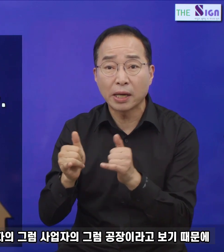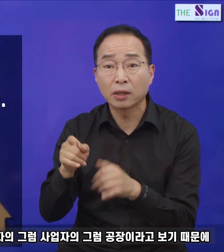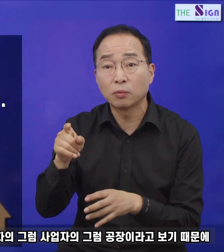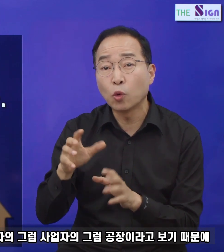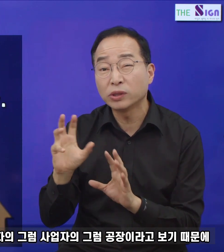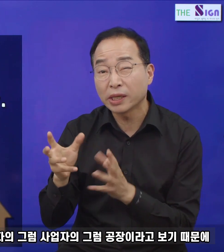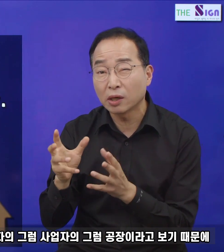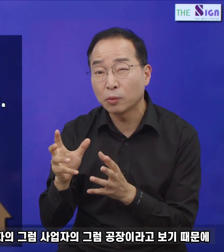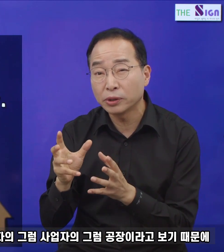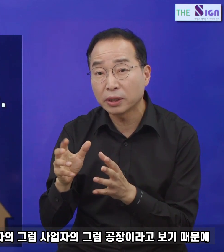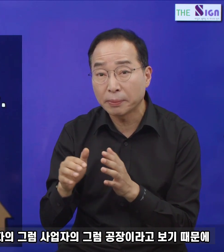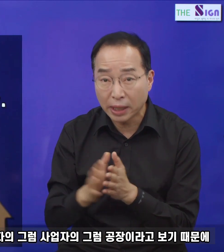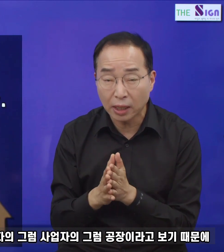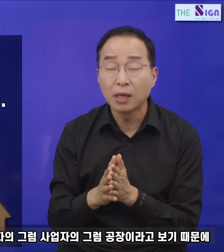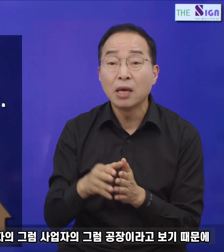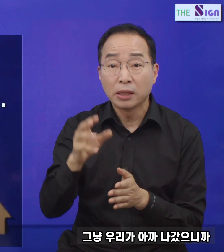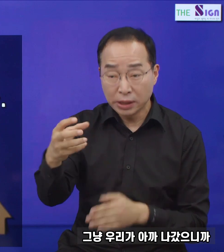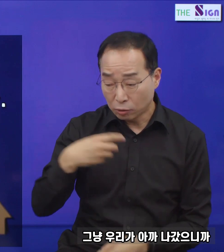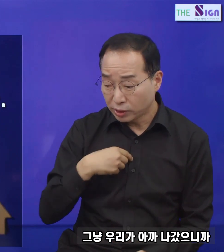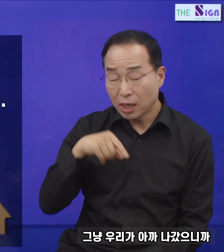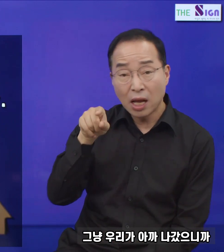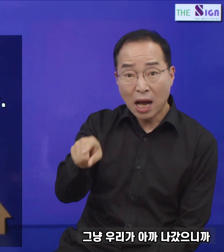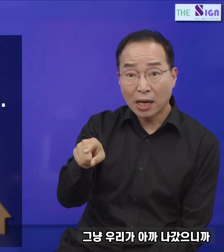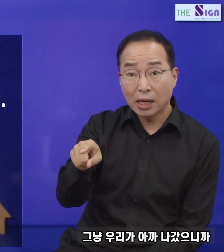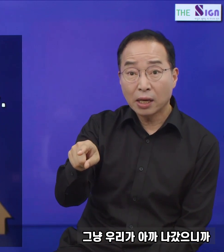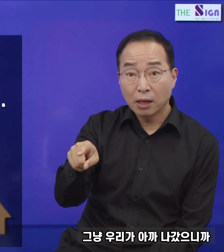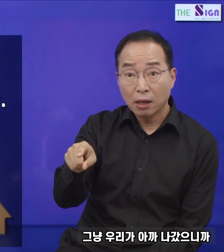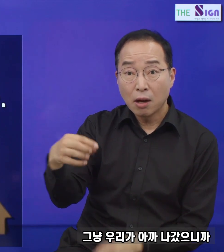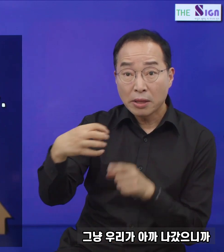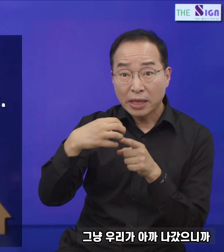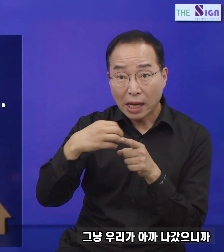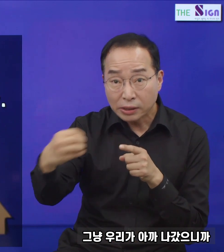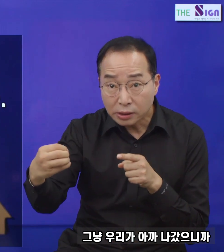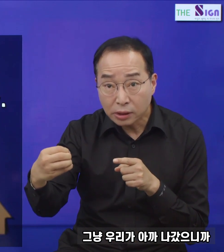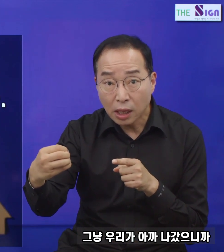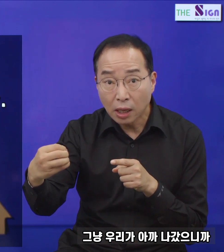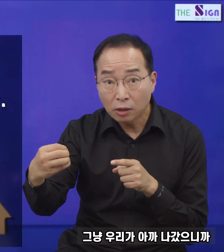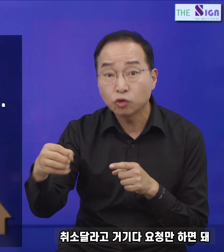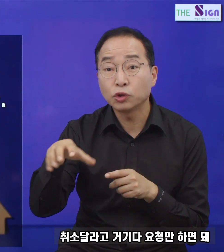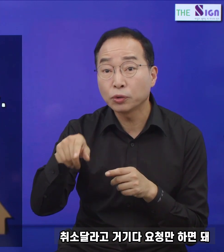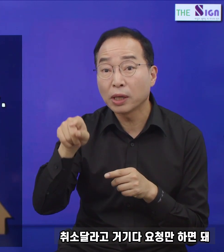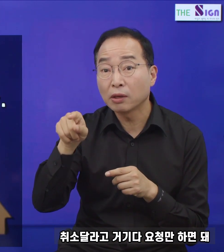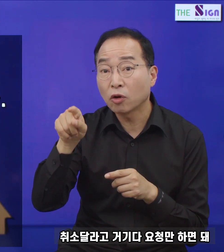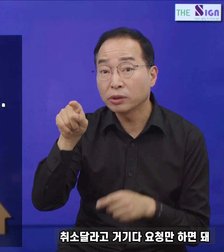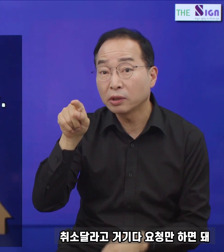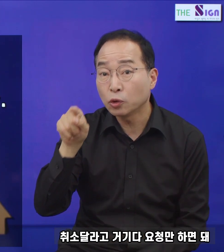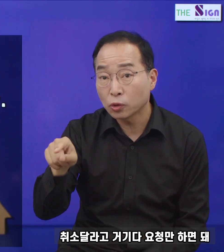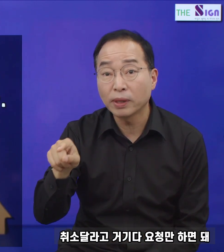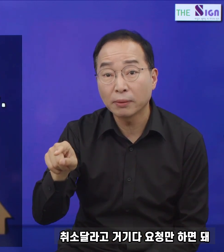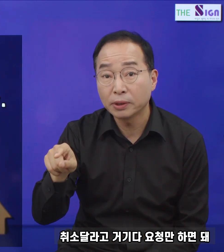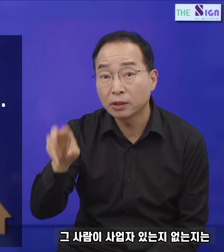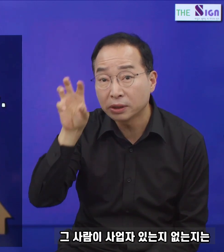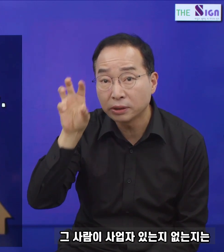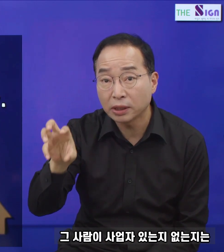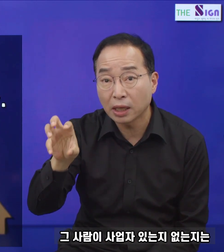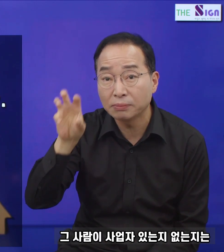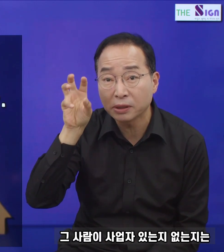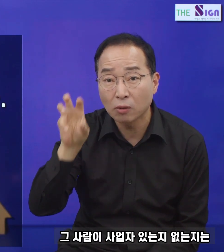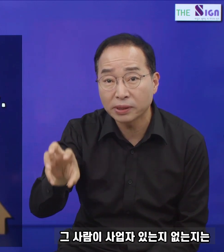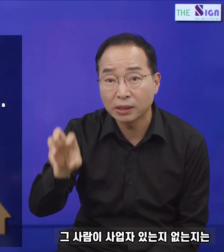그럼 공장이라고 보기 때문에 그냥 우리가 아까 나갔으니까 취소달라고 거기다가 요청만 하면 돼. 그 사람이 사업자가